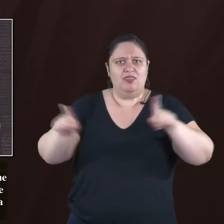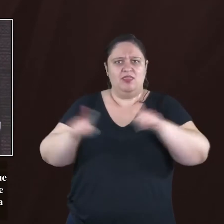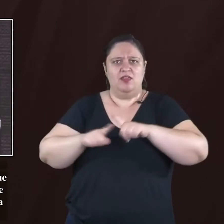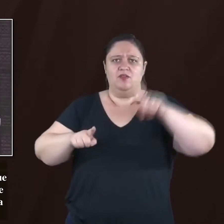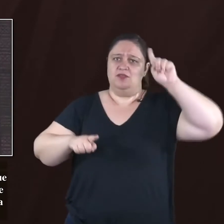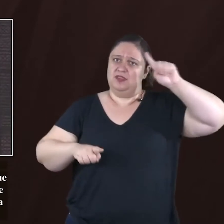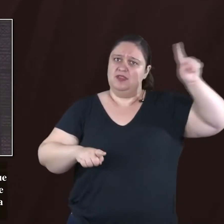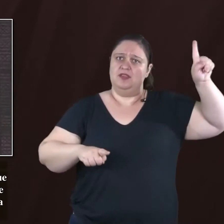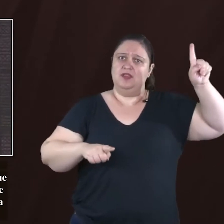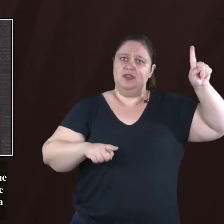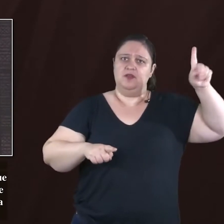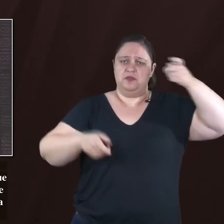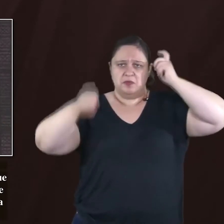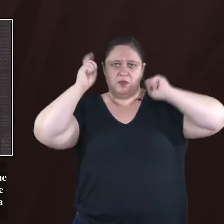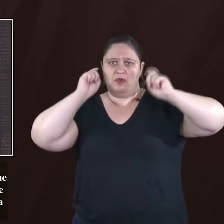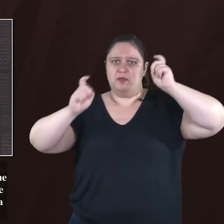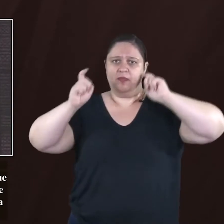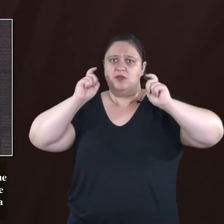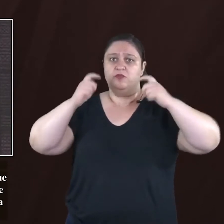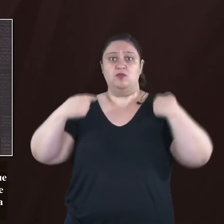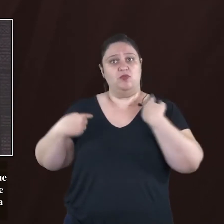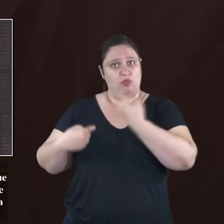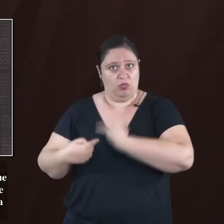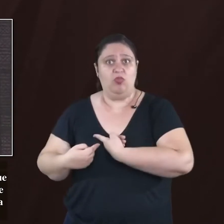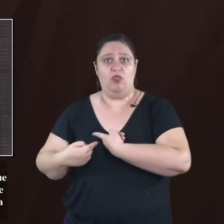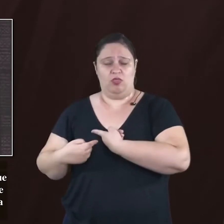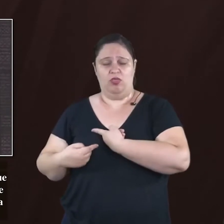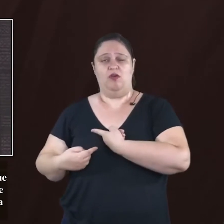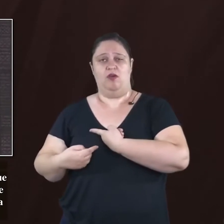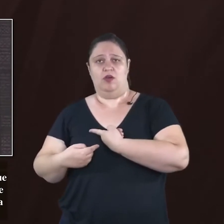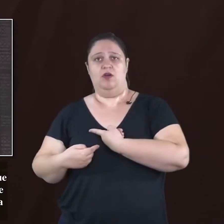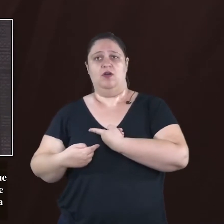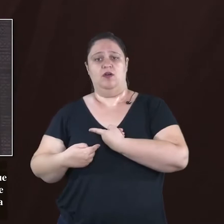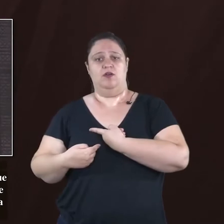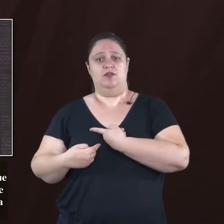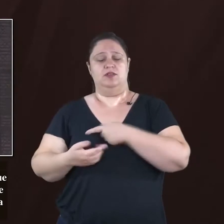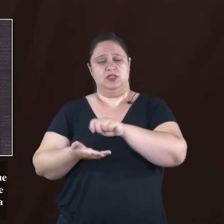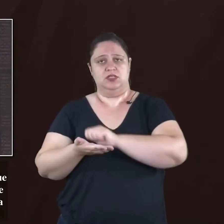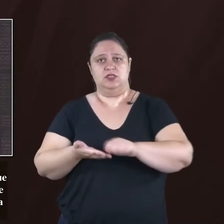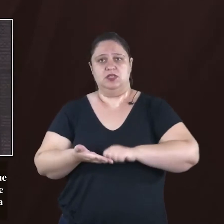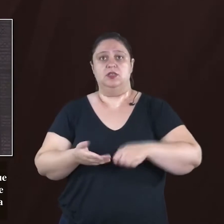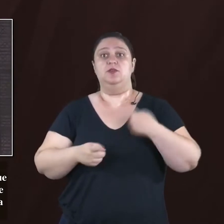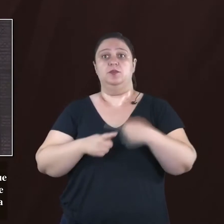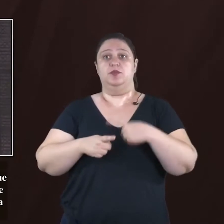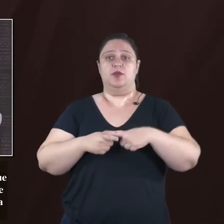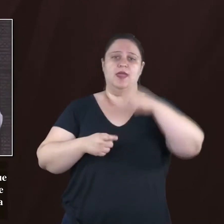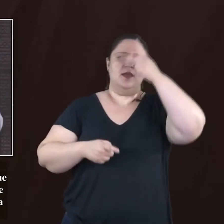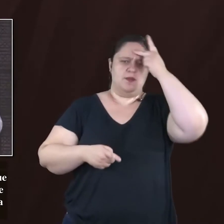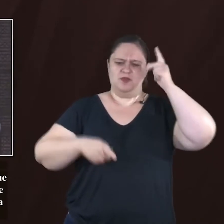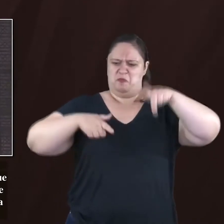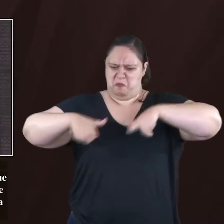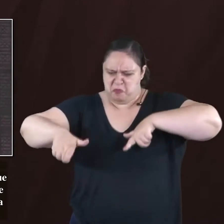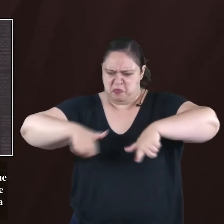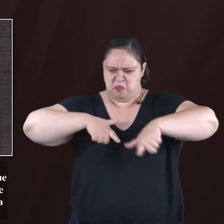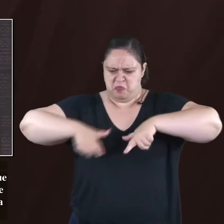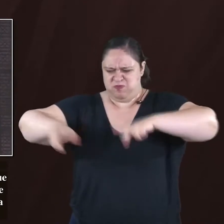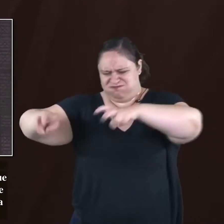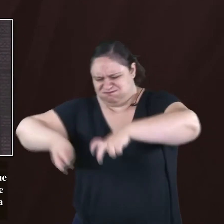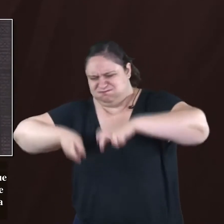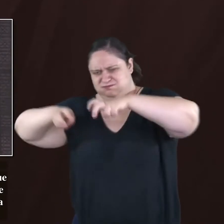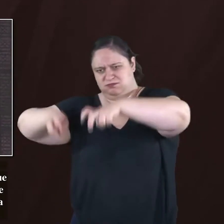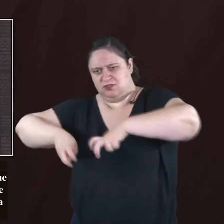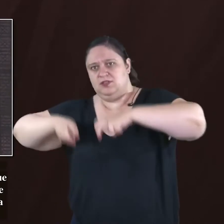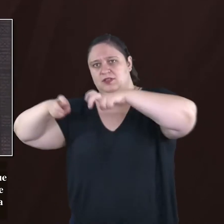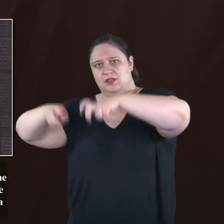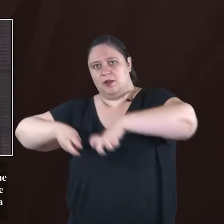diz? Certo que é por nós, que está escrito: pois o que lavra, cumpre fazê-lo com